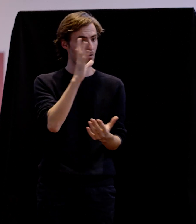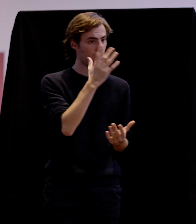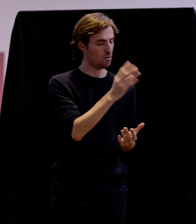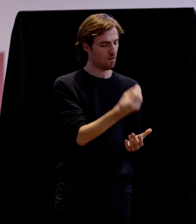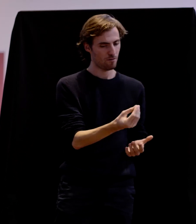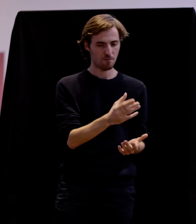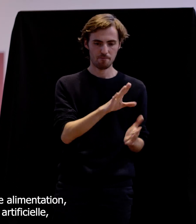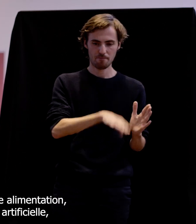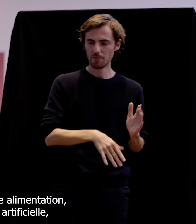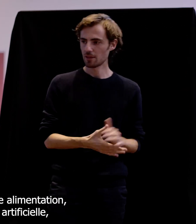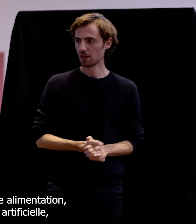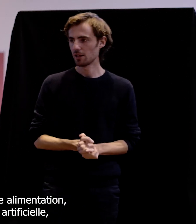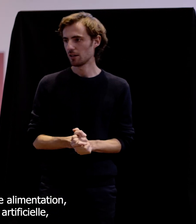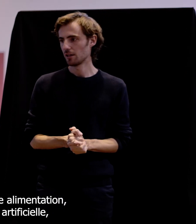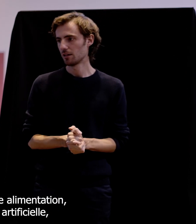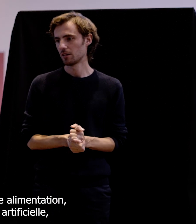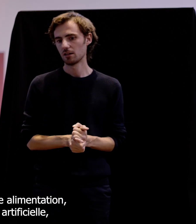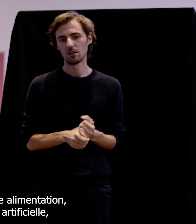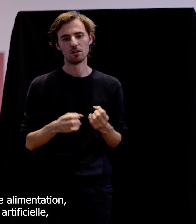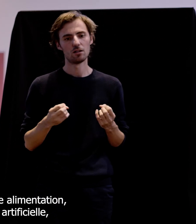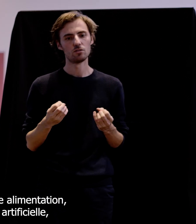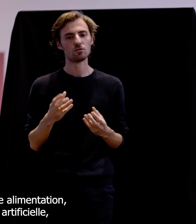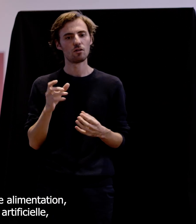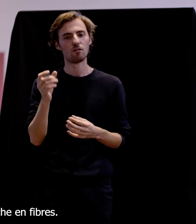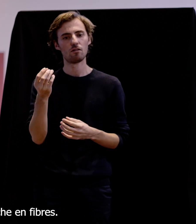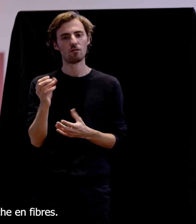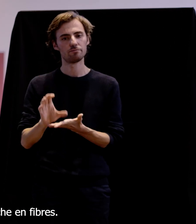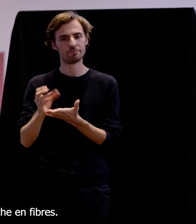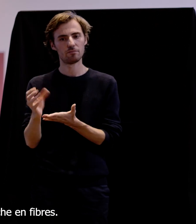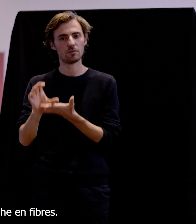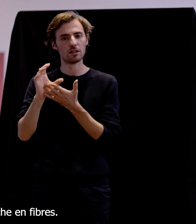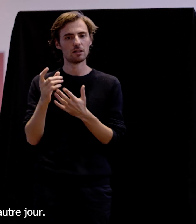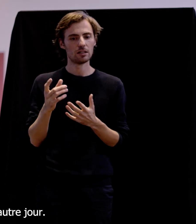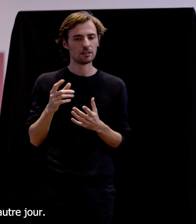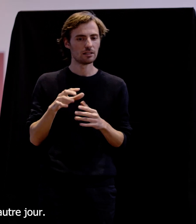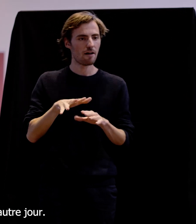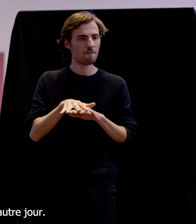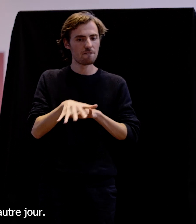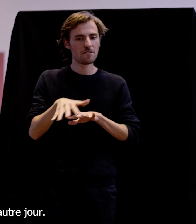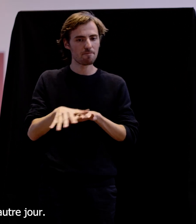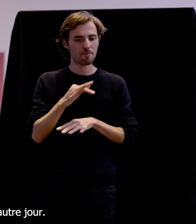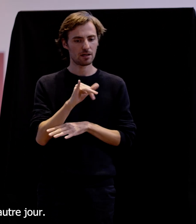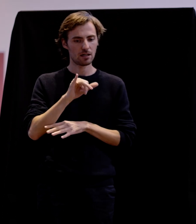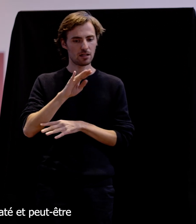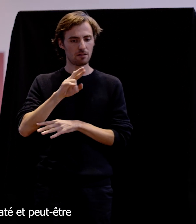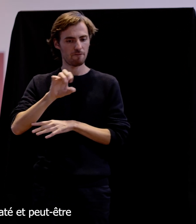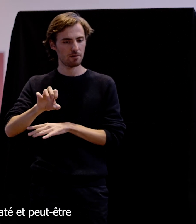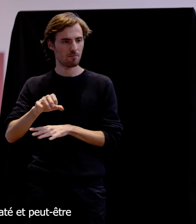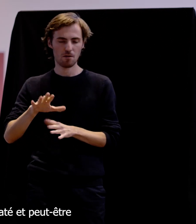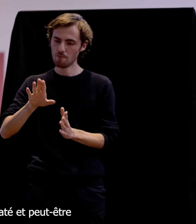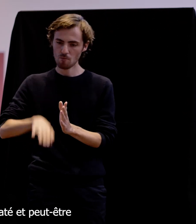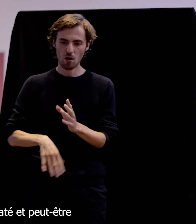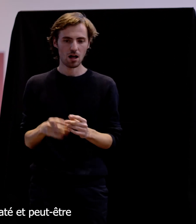que ils ont souvent une alimentation, quand elle est artificielle, qui est moins riche en fibres, hein, on le disait l'autre jour, qui est